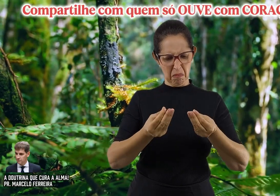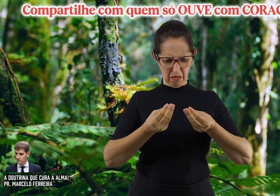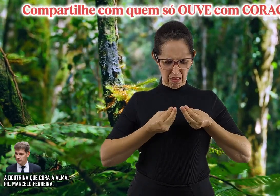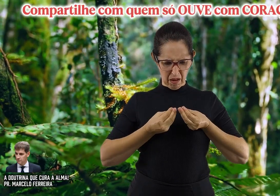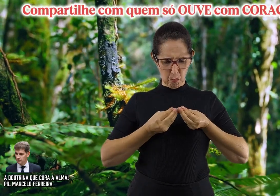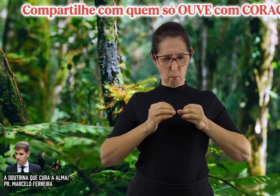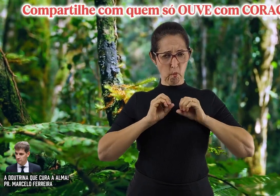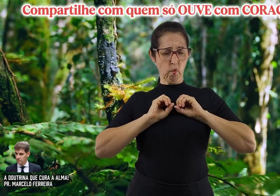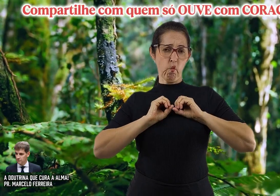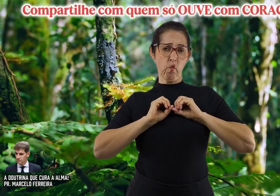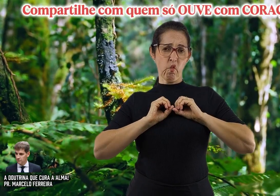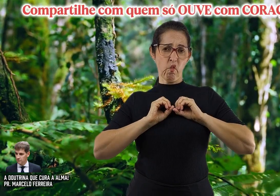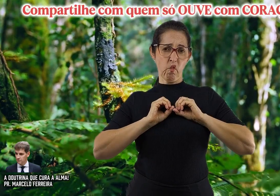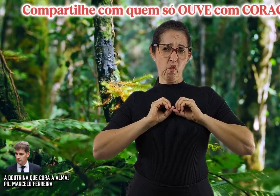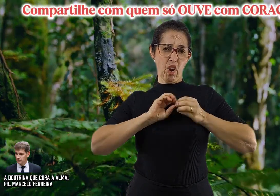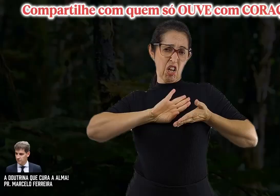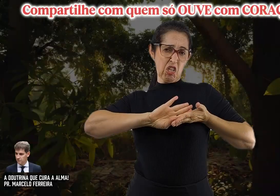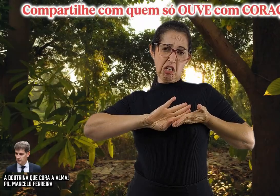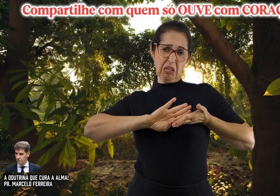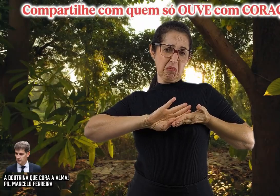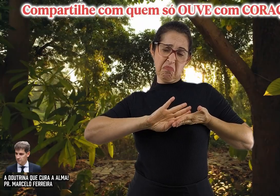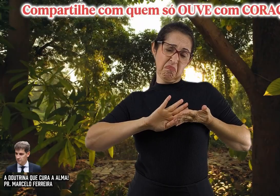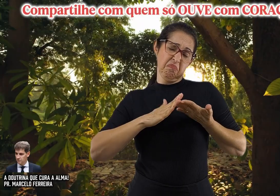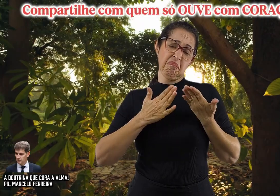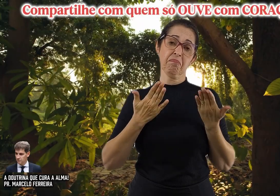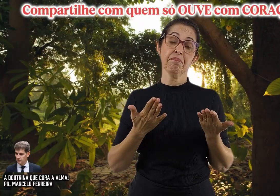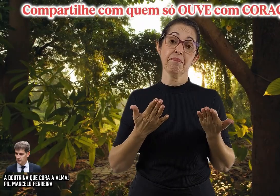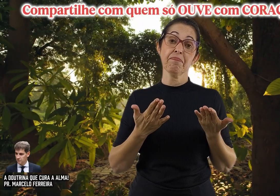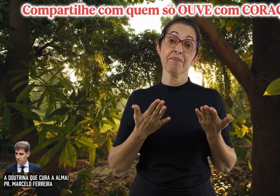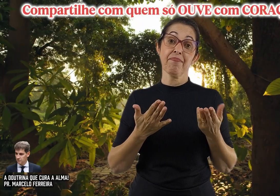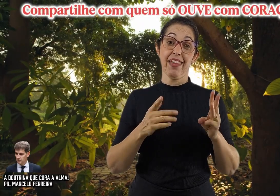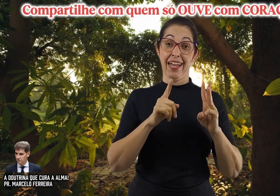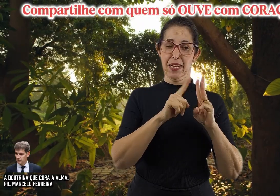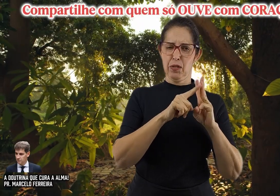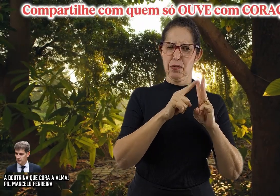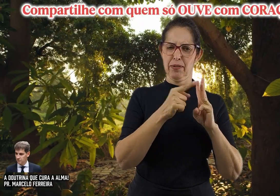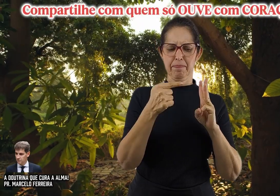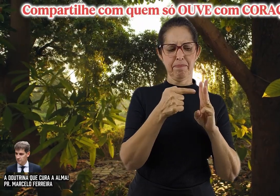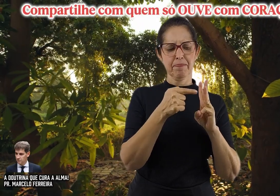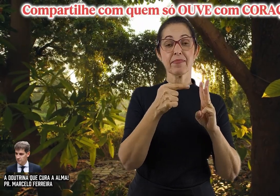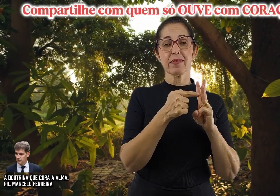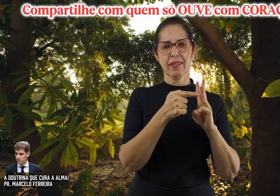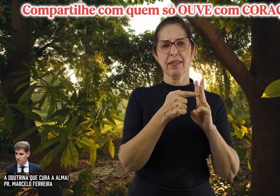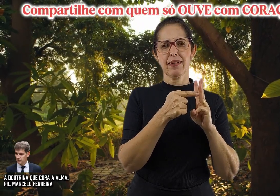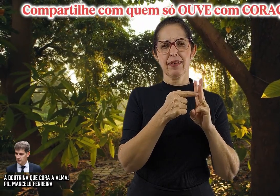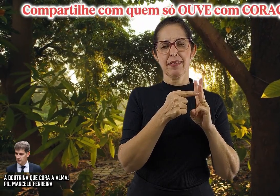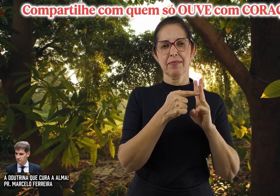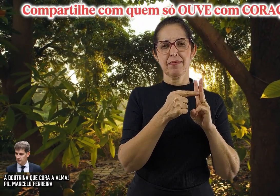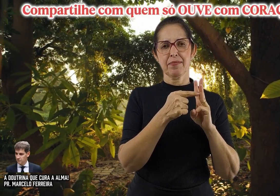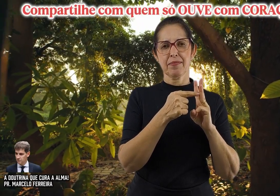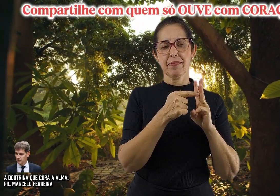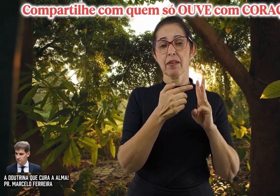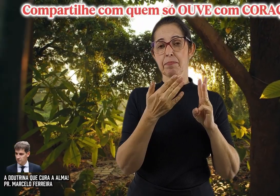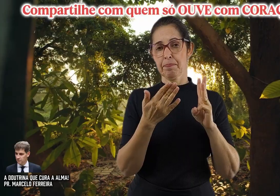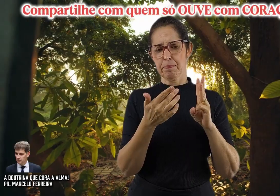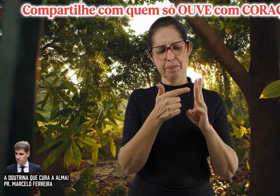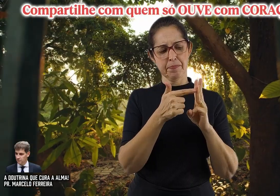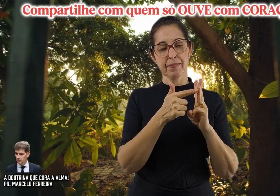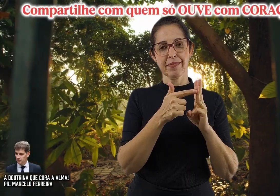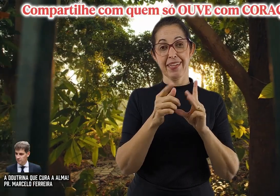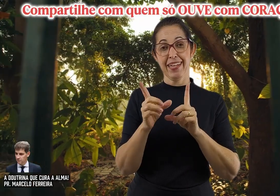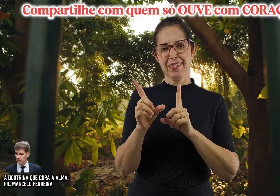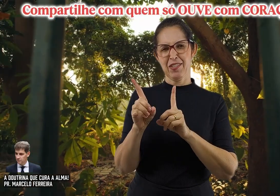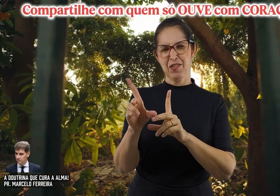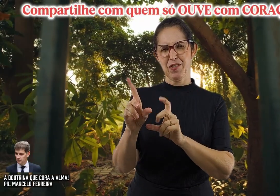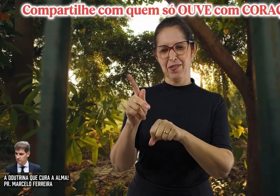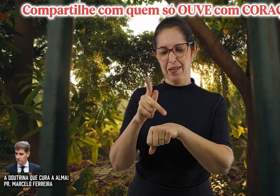não tira nada. Agora tem aquela que já falamos, a terceira, por favor, que é a